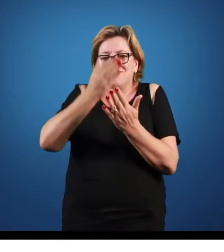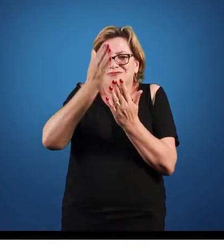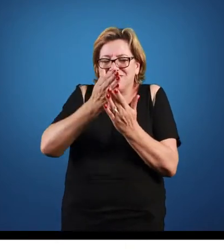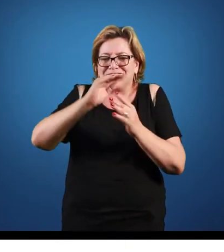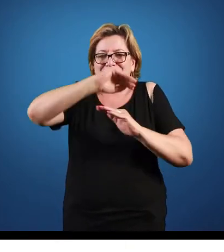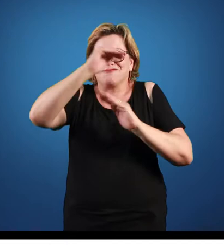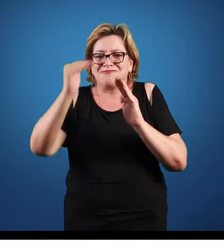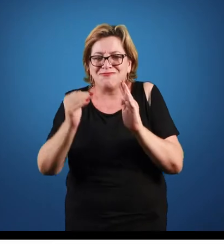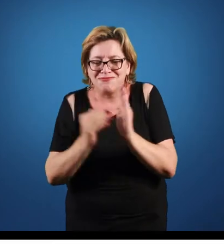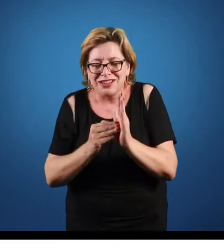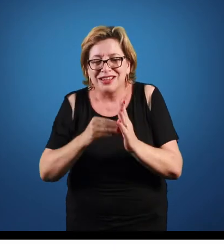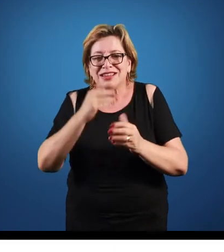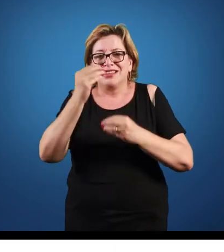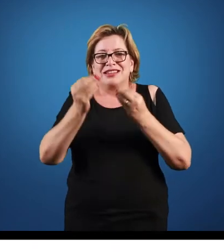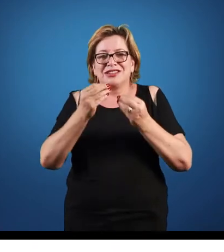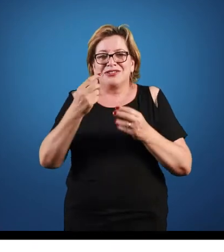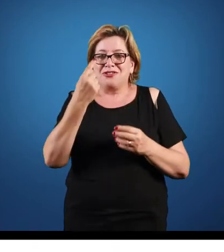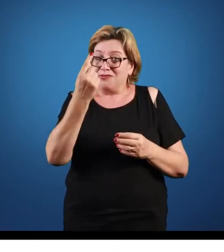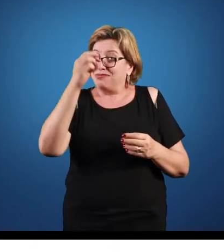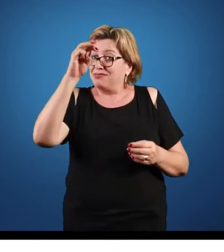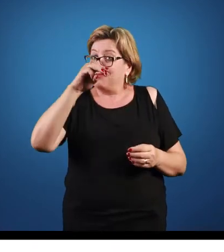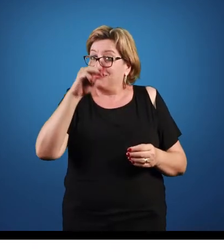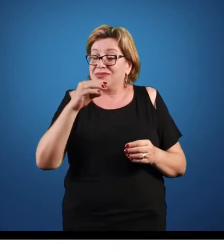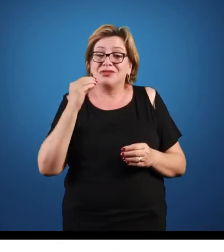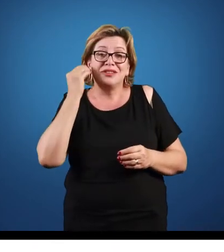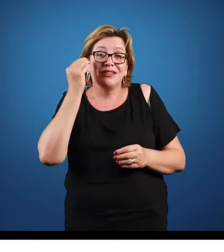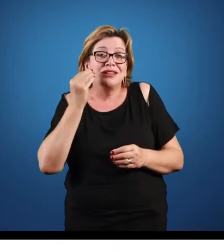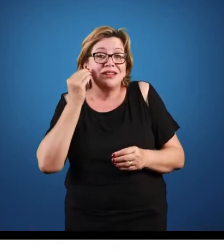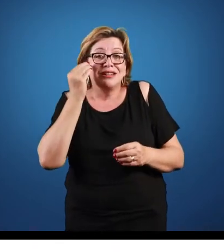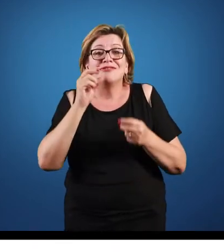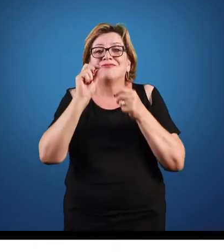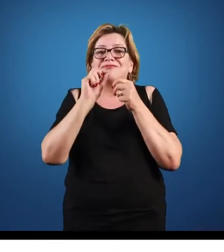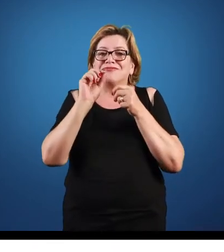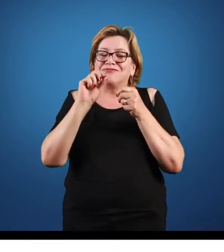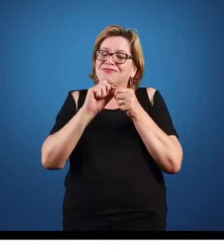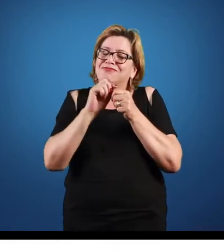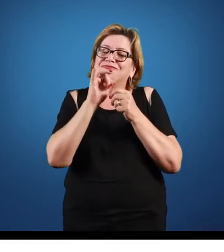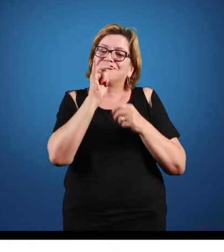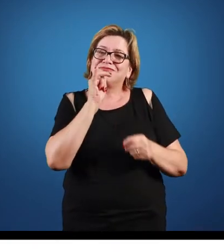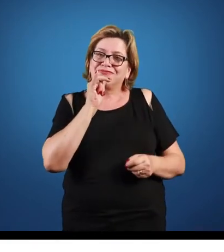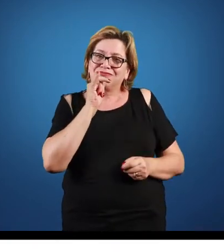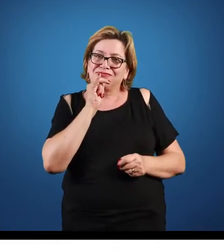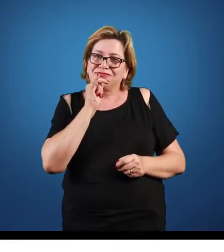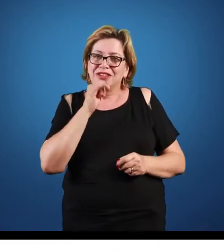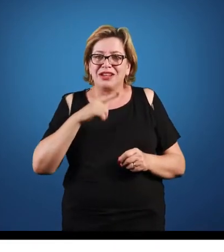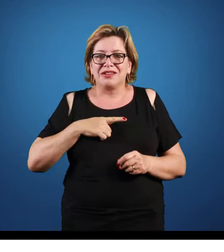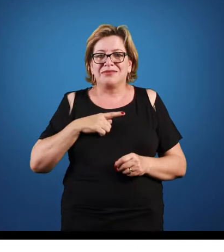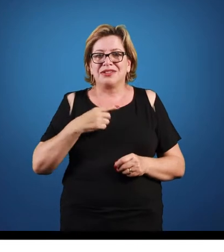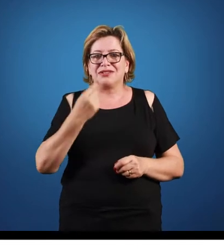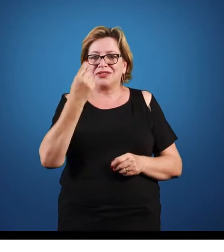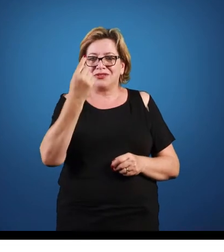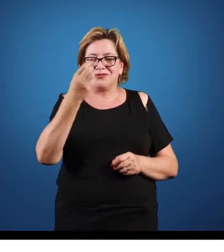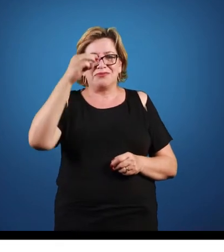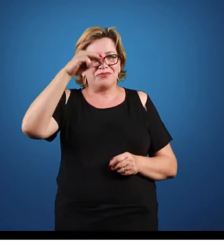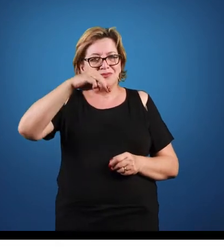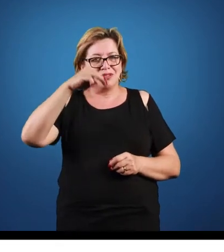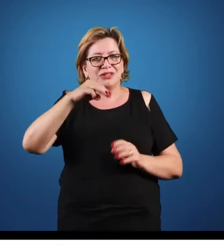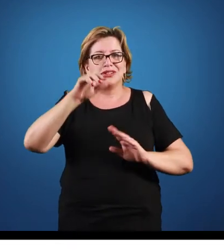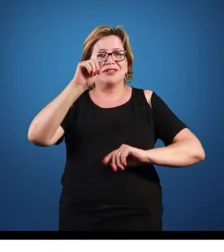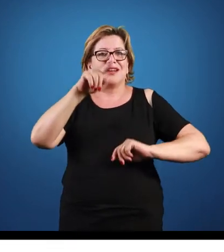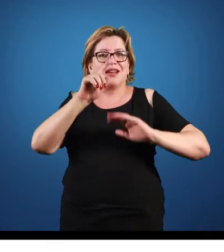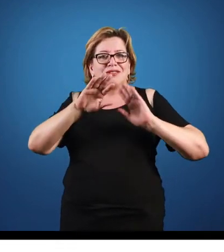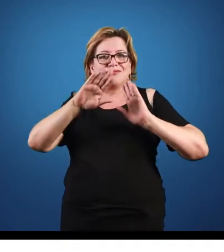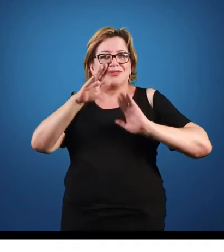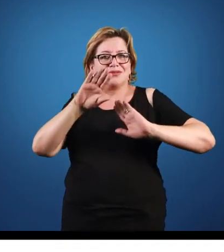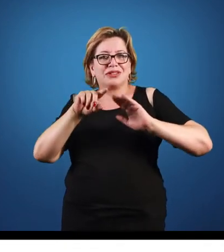caiba dentro de um minuto por exemplo que é o que a gente está tentando exemplificar para vocês aqui né se ter uma idéia um minuto de duração para um stop